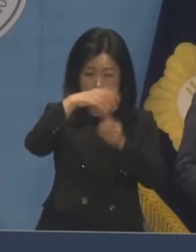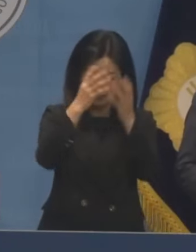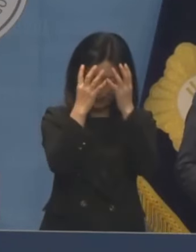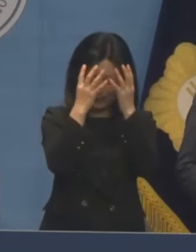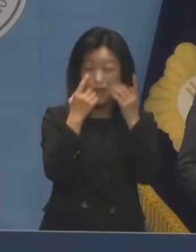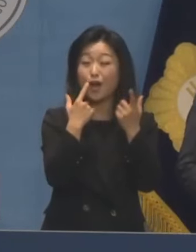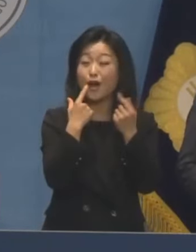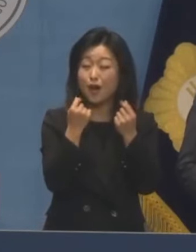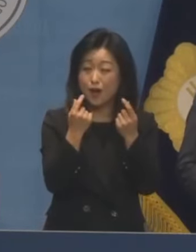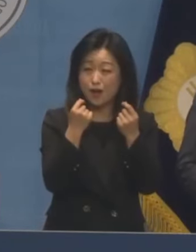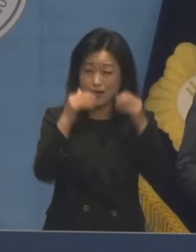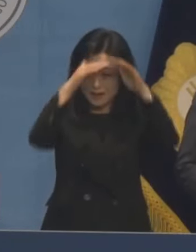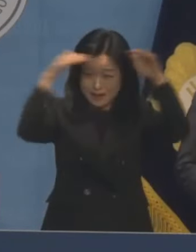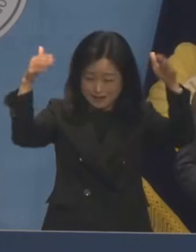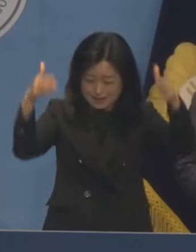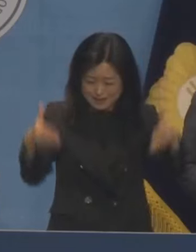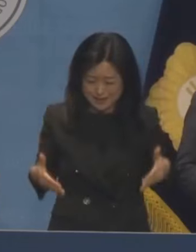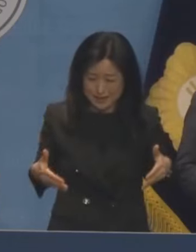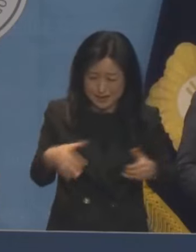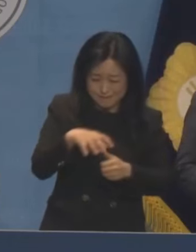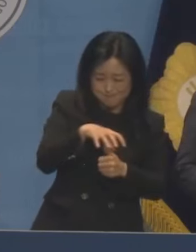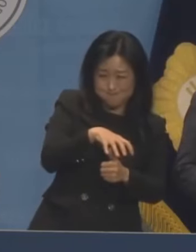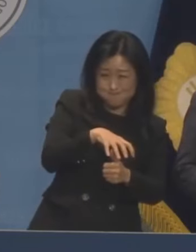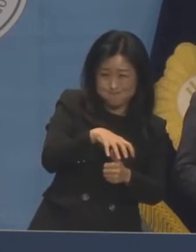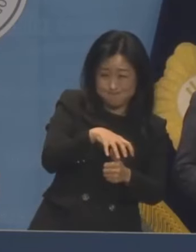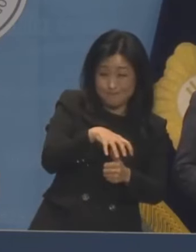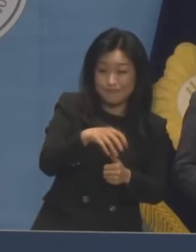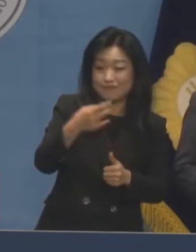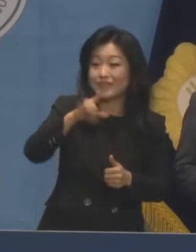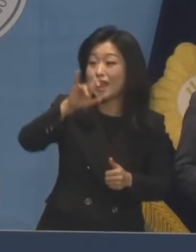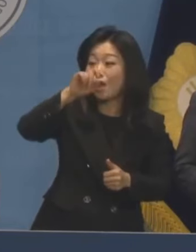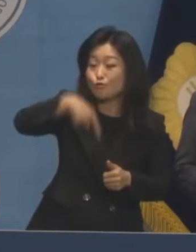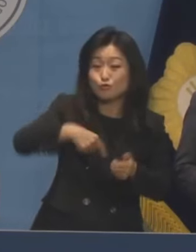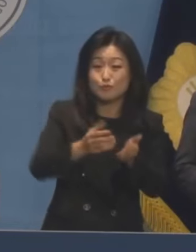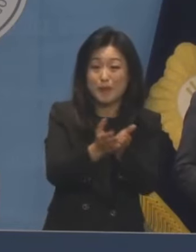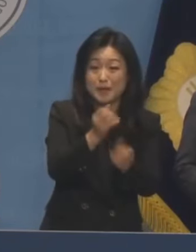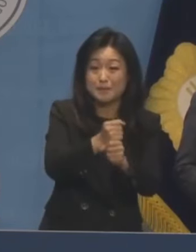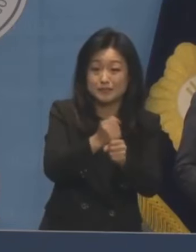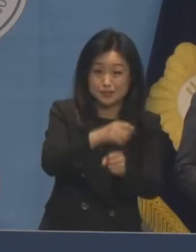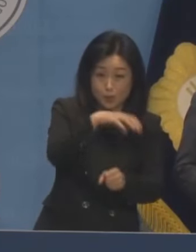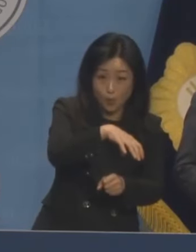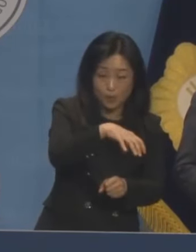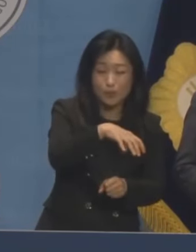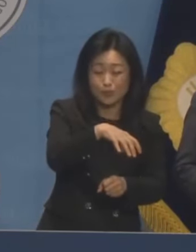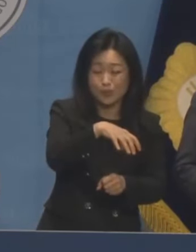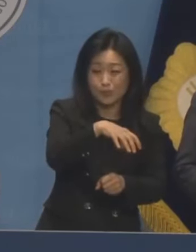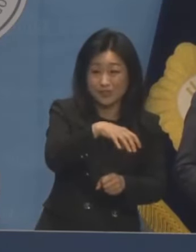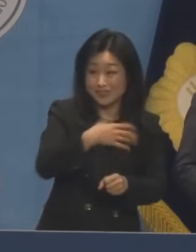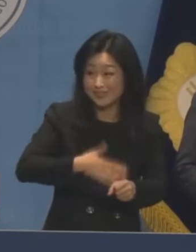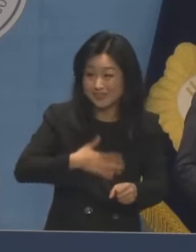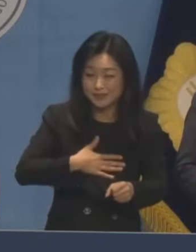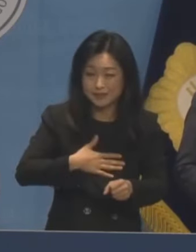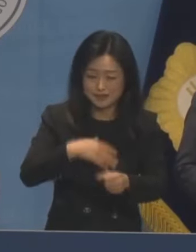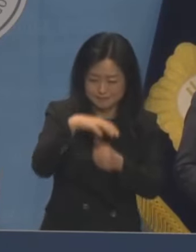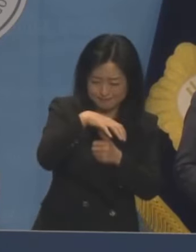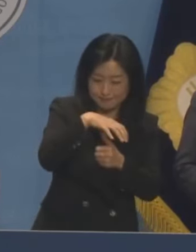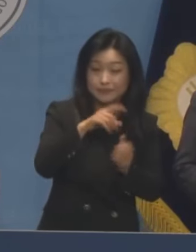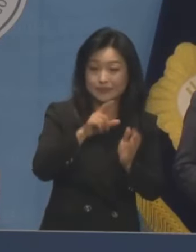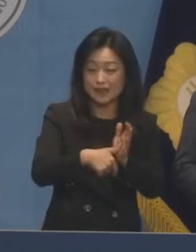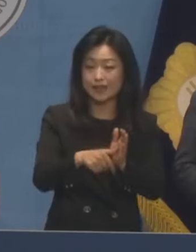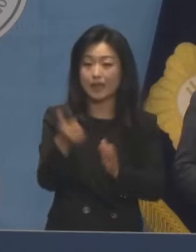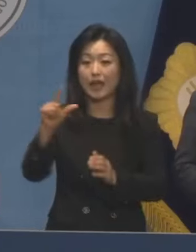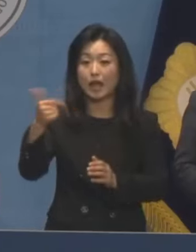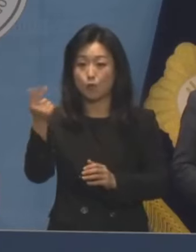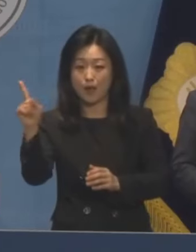그때의 투쟁 현장이 대우조선 양이었고 지금의 하나 오션입니다 인수 당시만 해도